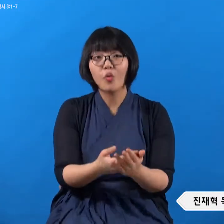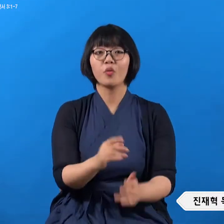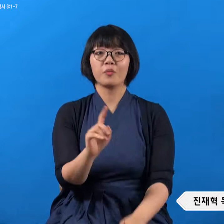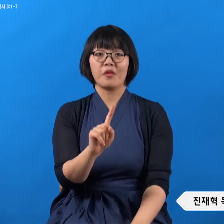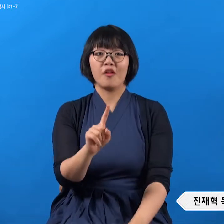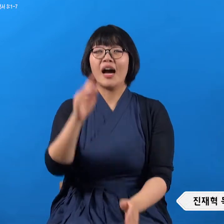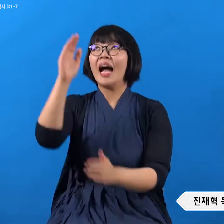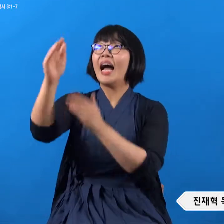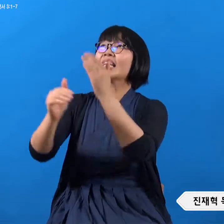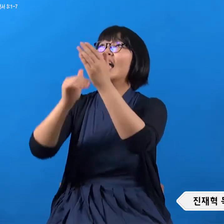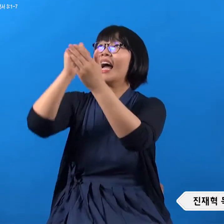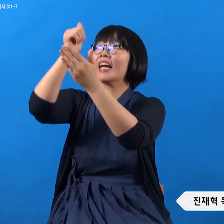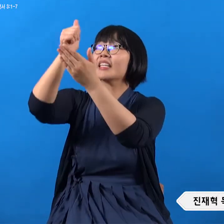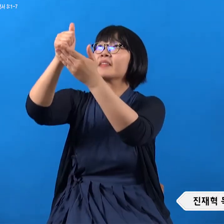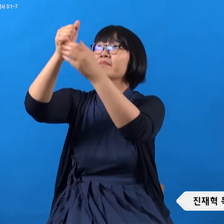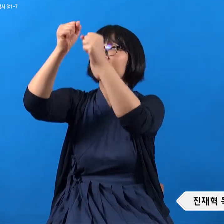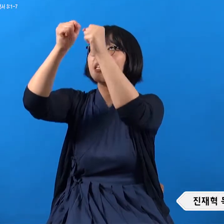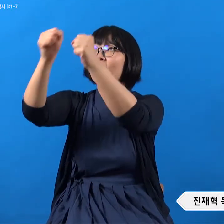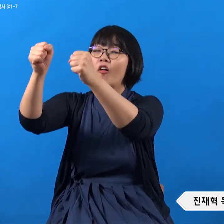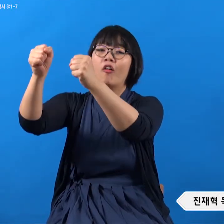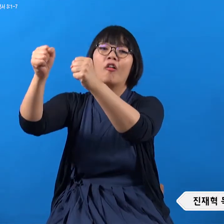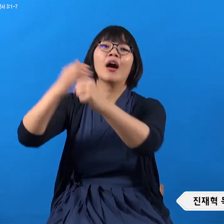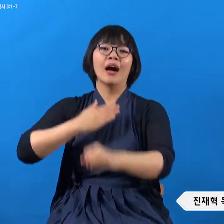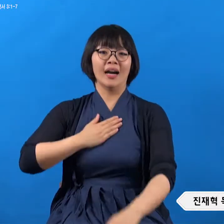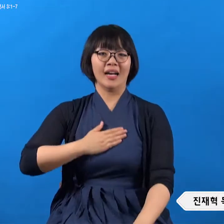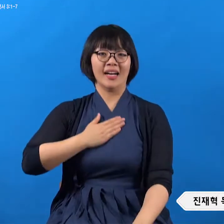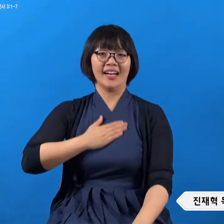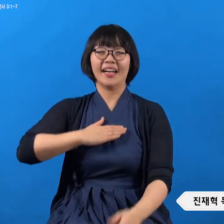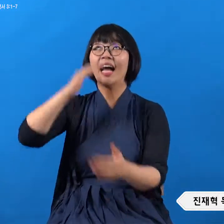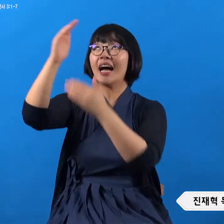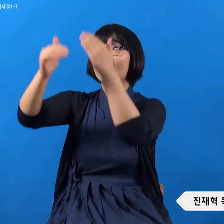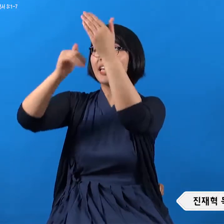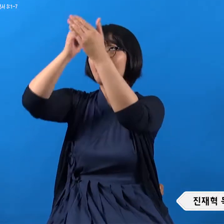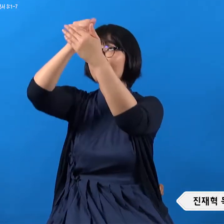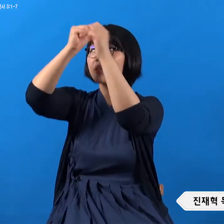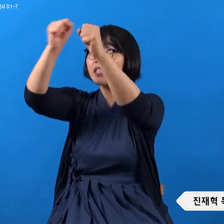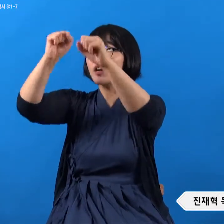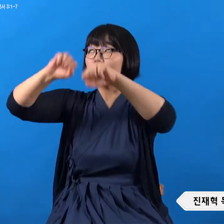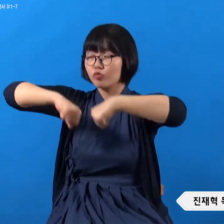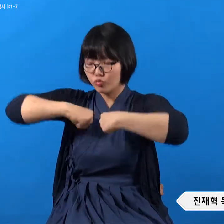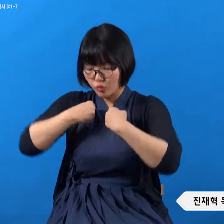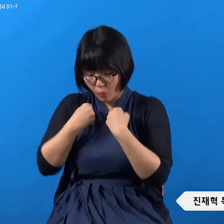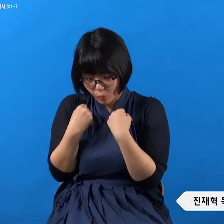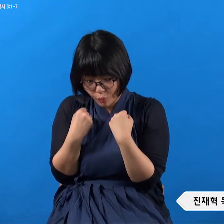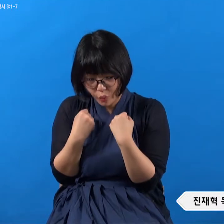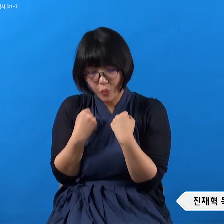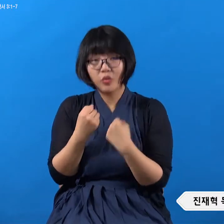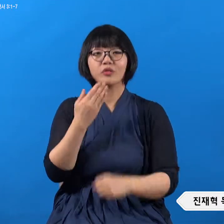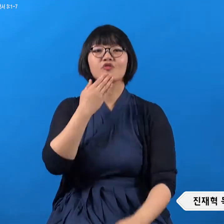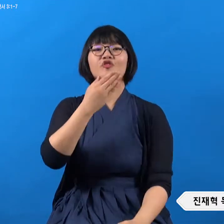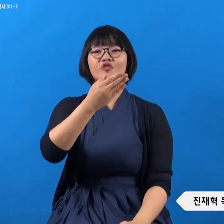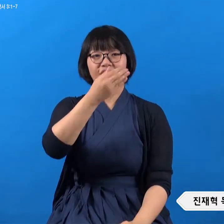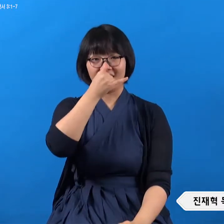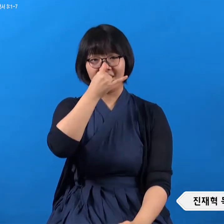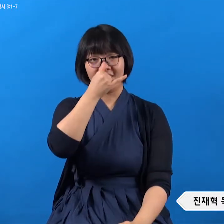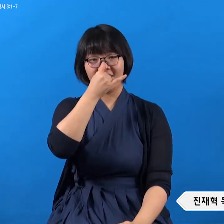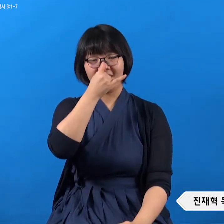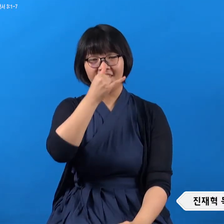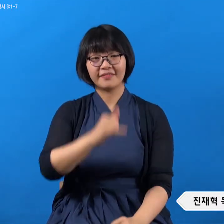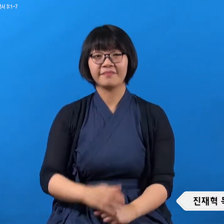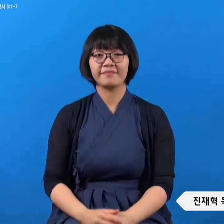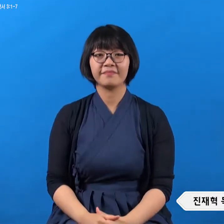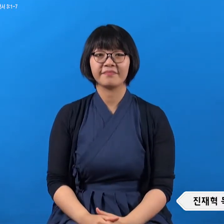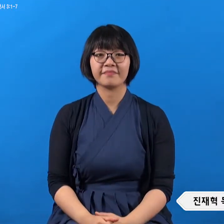중심에는 바로 하나님이 계셨습니다. 하나님께 순종함을 통하여 우리가 순복해야 할